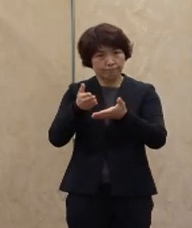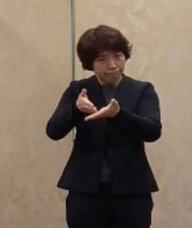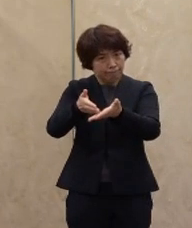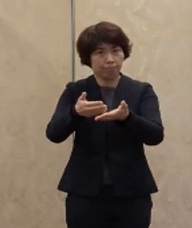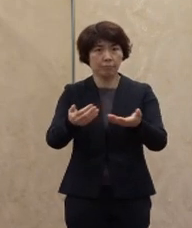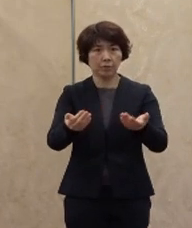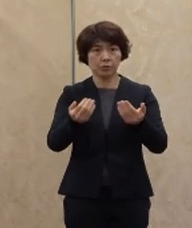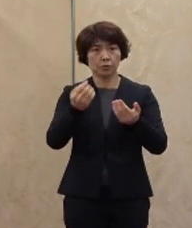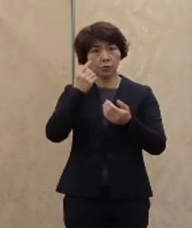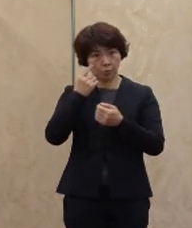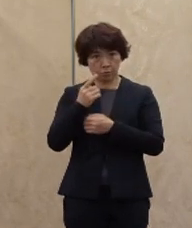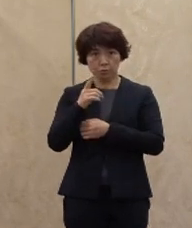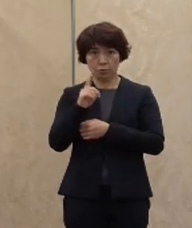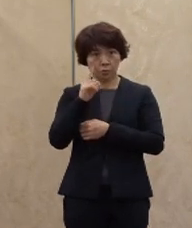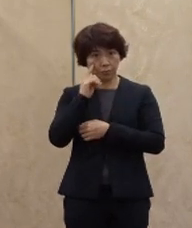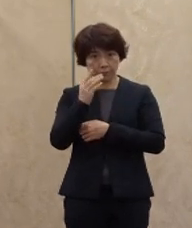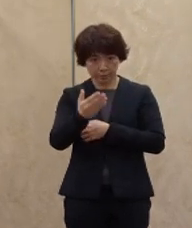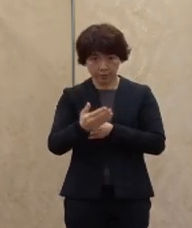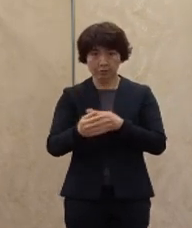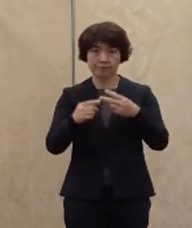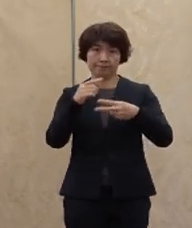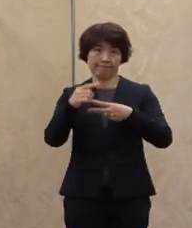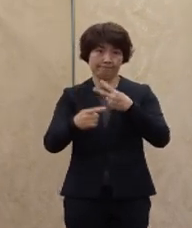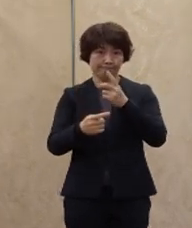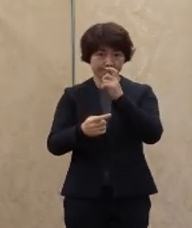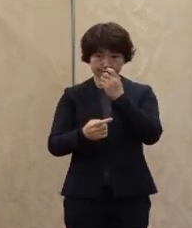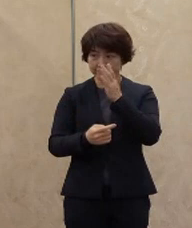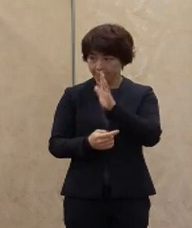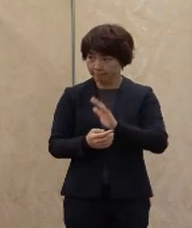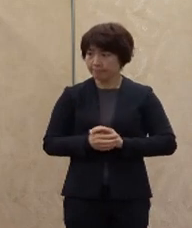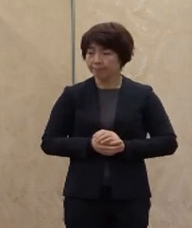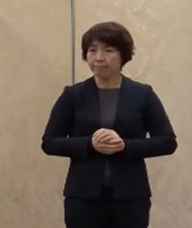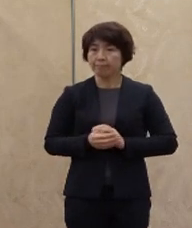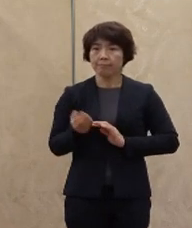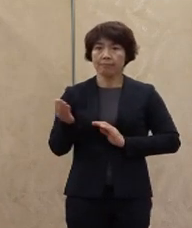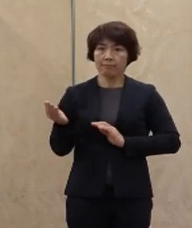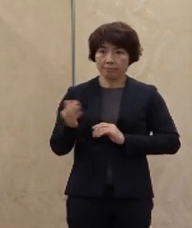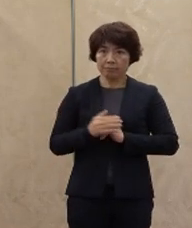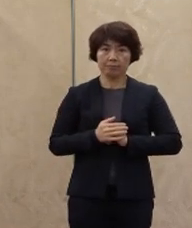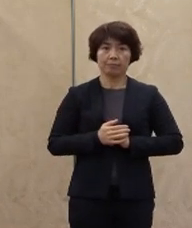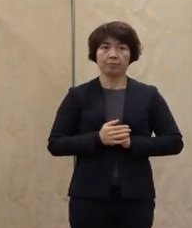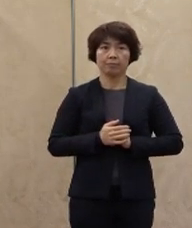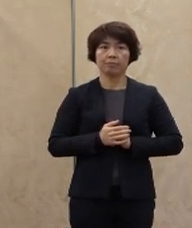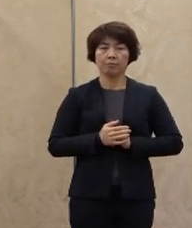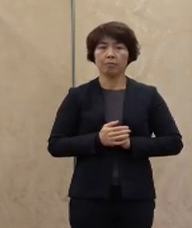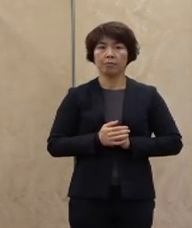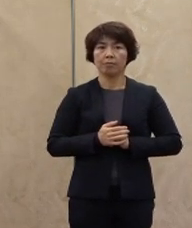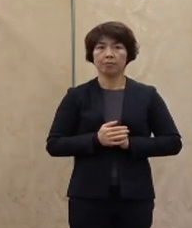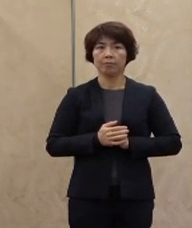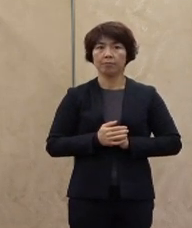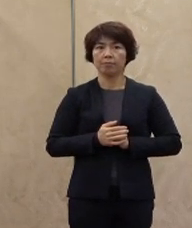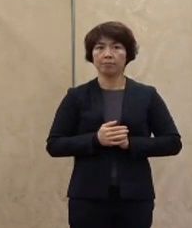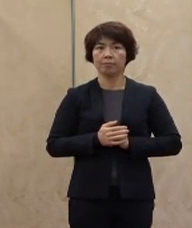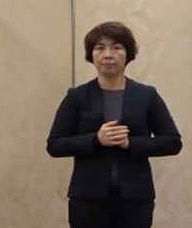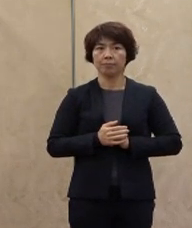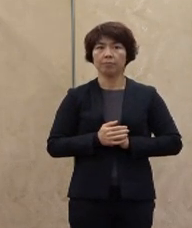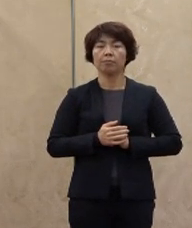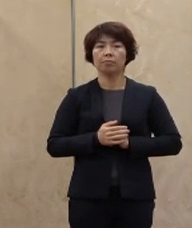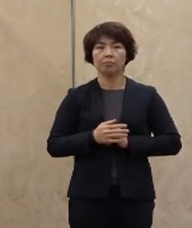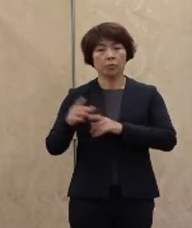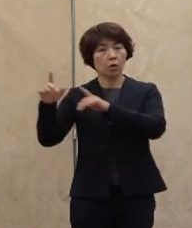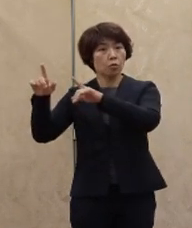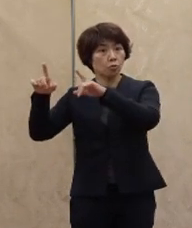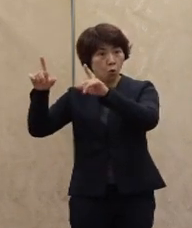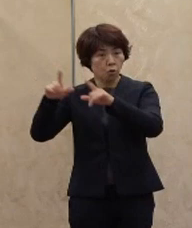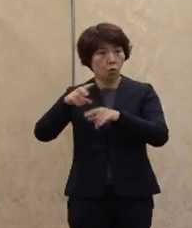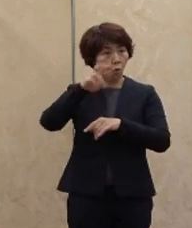どのように考えていますか。 まず 東京と大